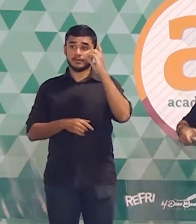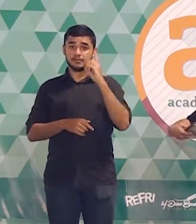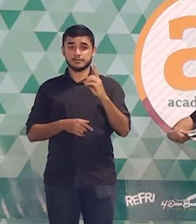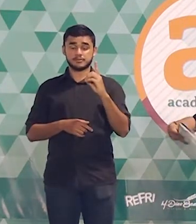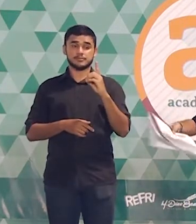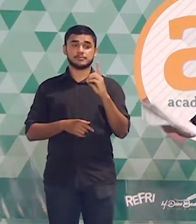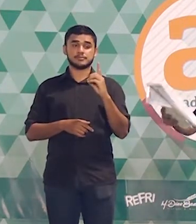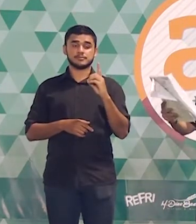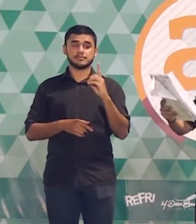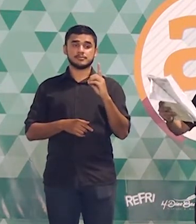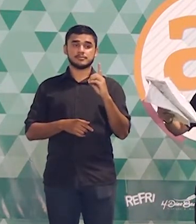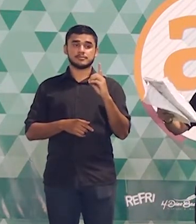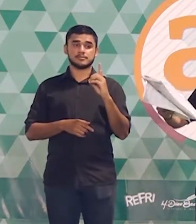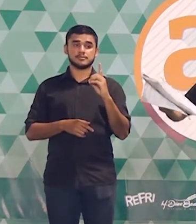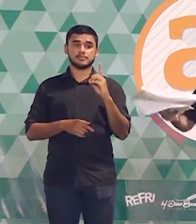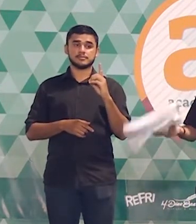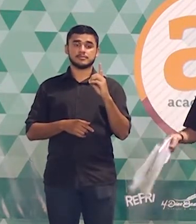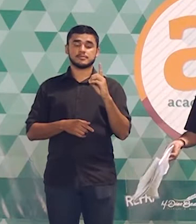de